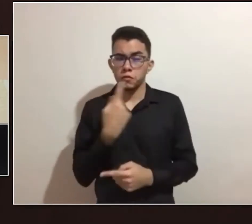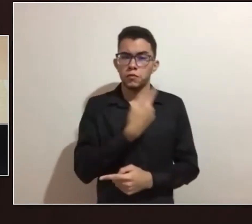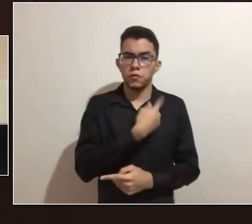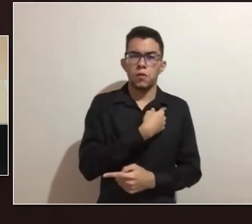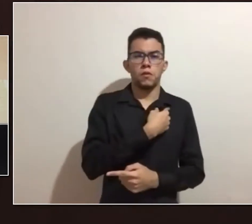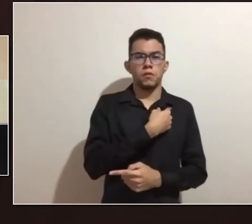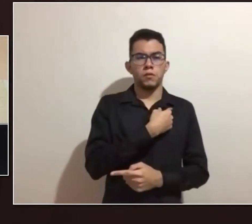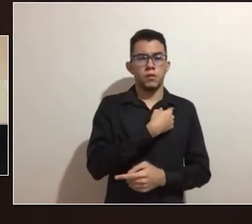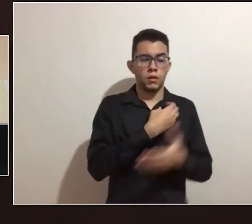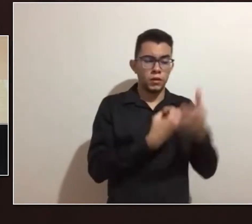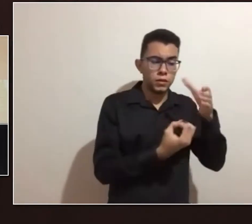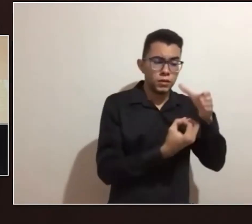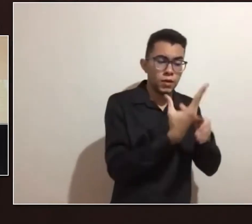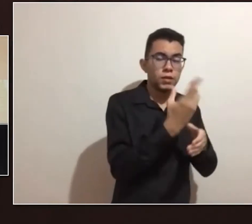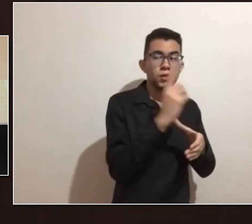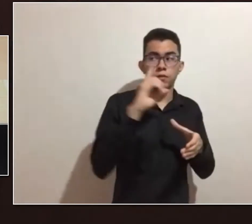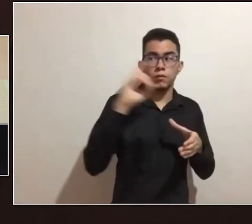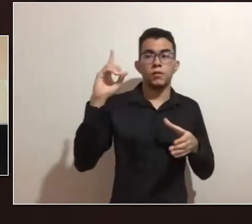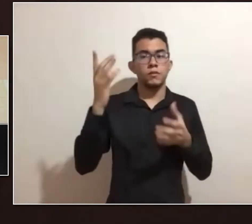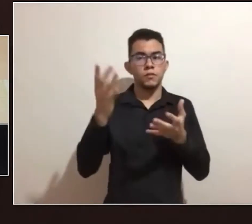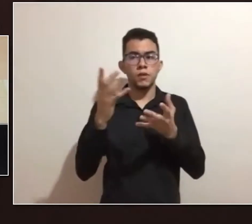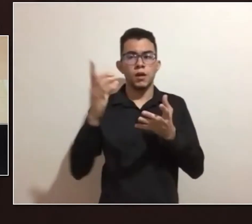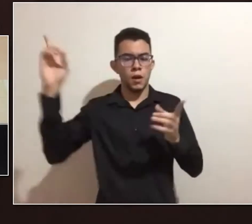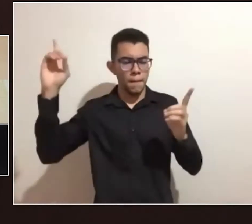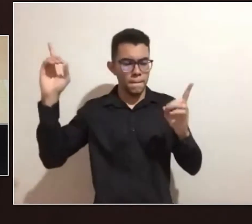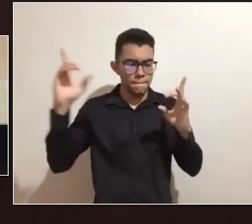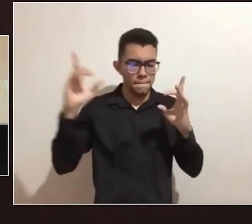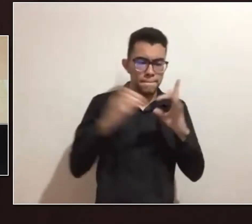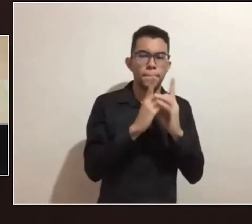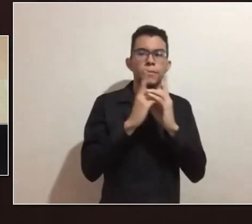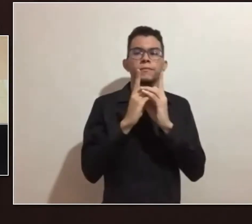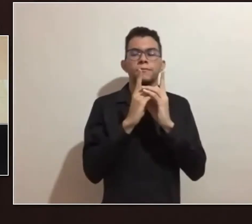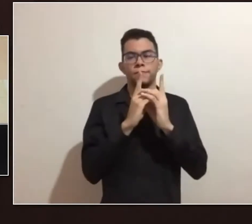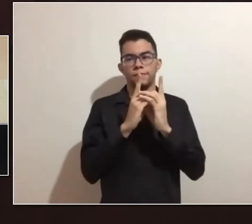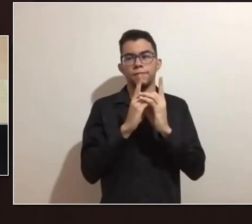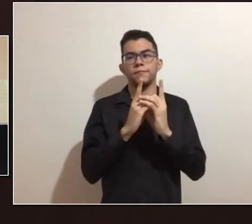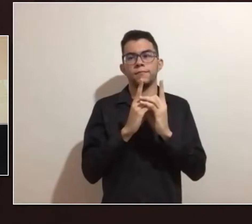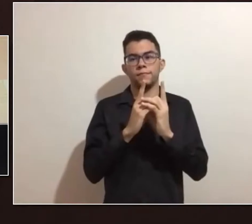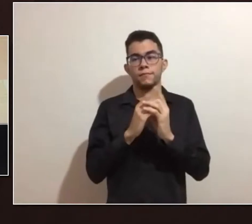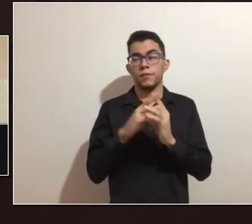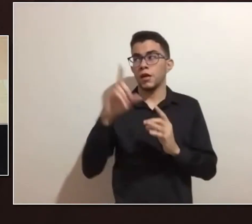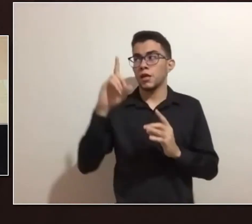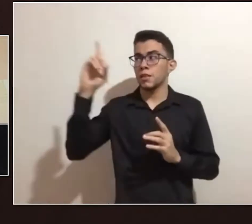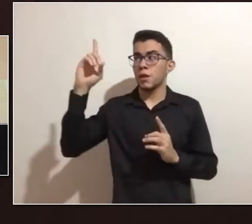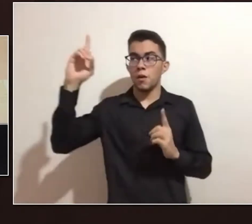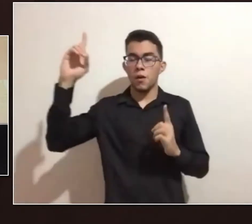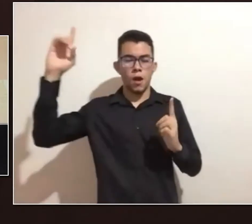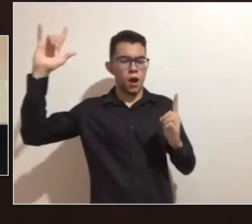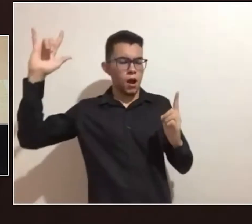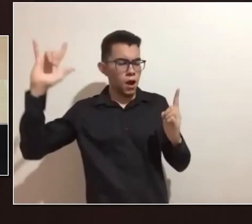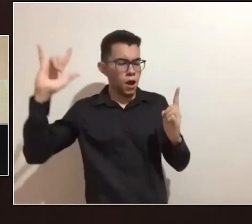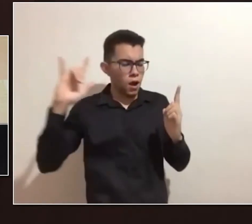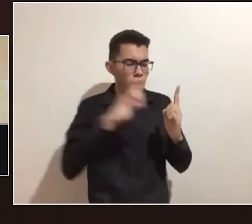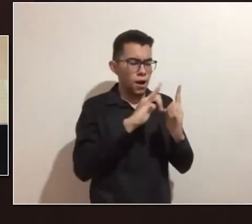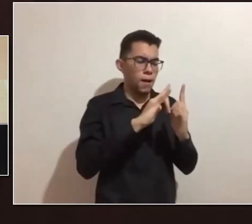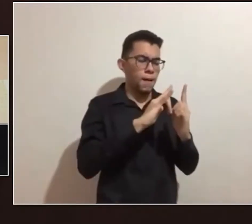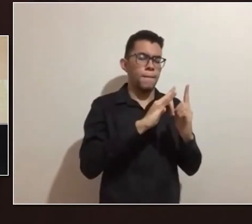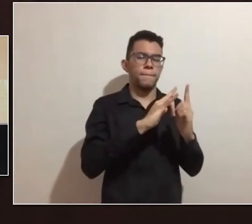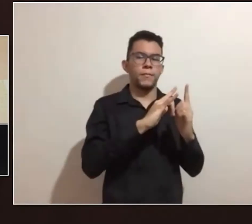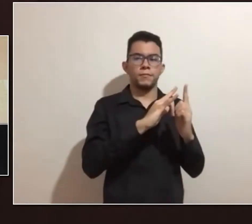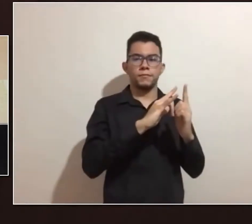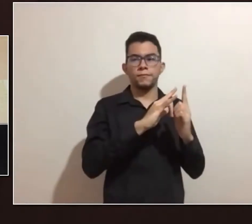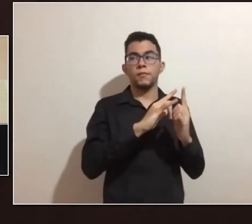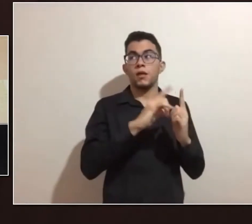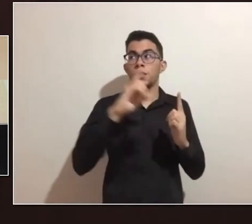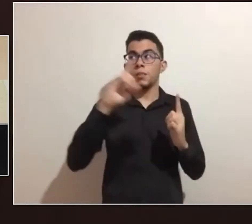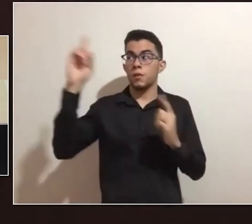é o centro da economia de Deus. Então Deus ama o homem, Ele criou o homem de uma maneira